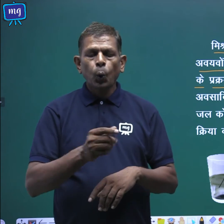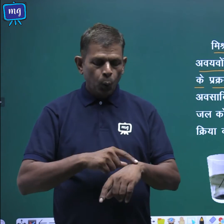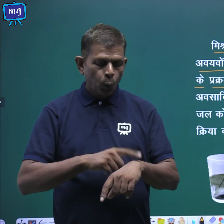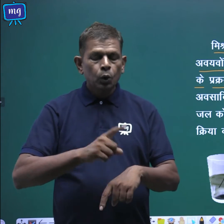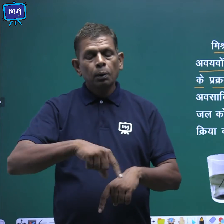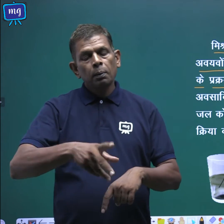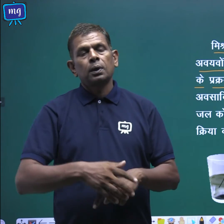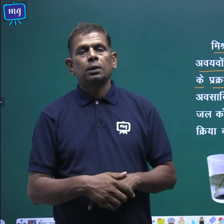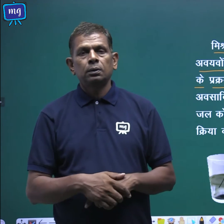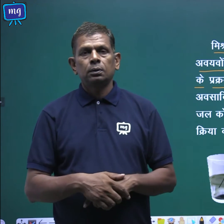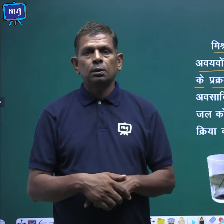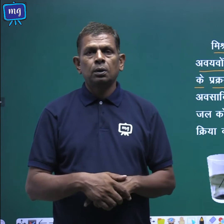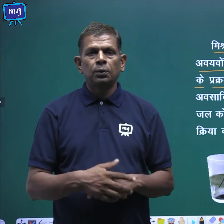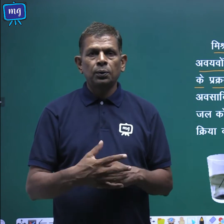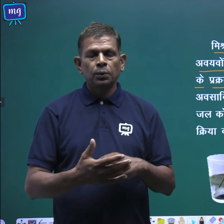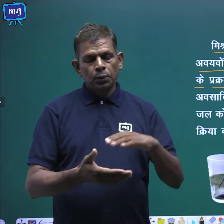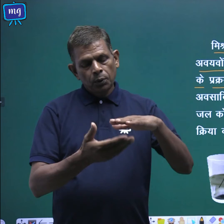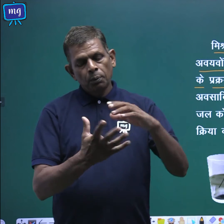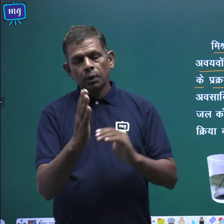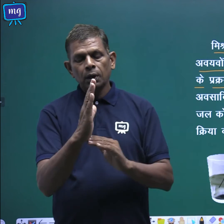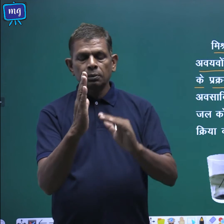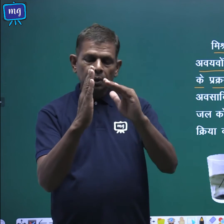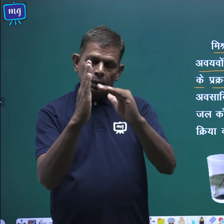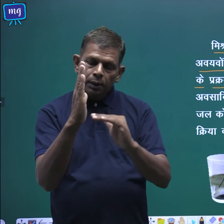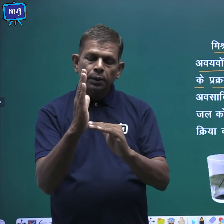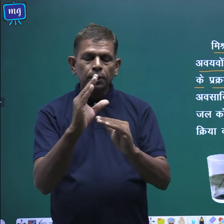बाद नीचे बैठ जाती है।